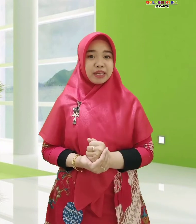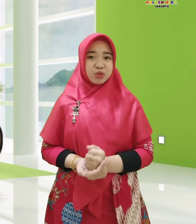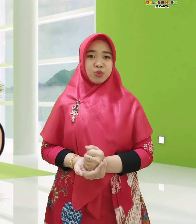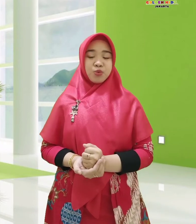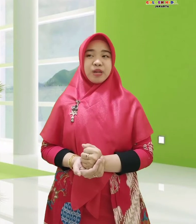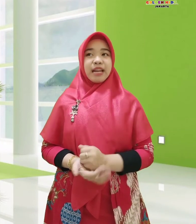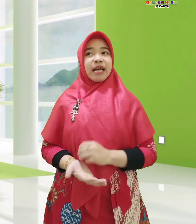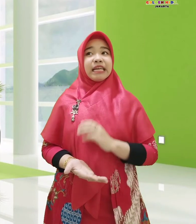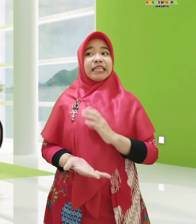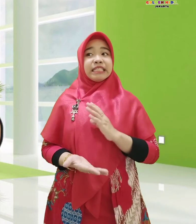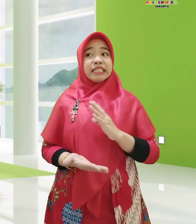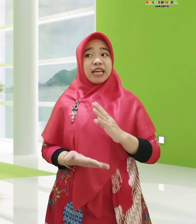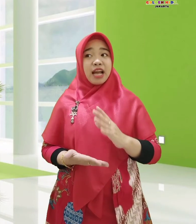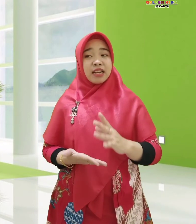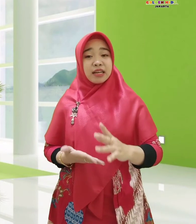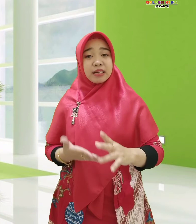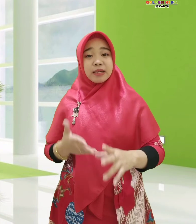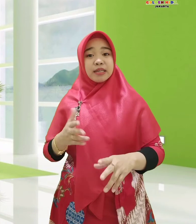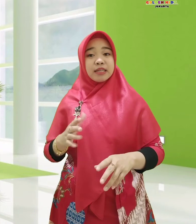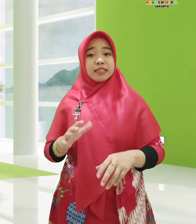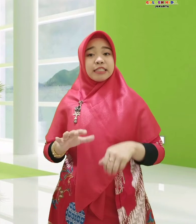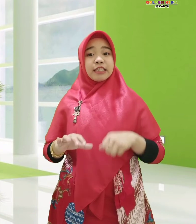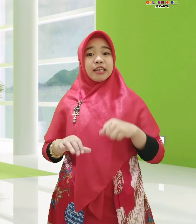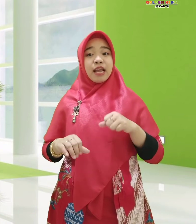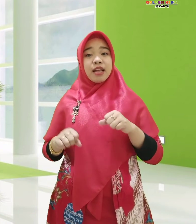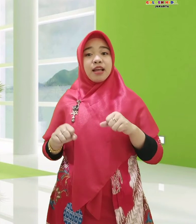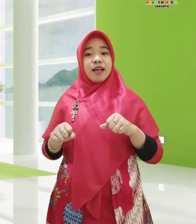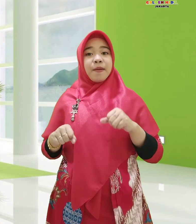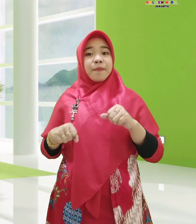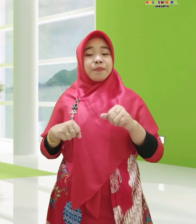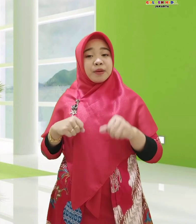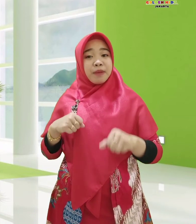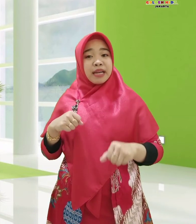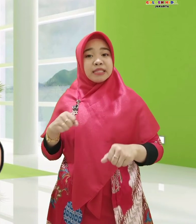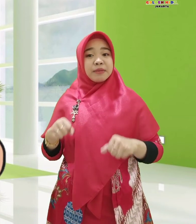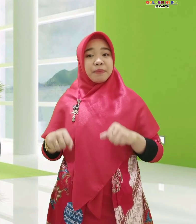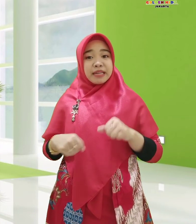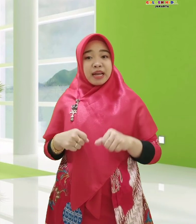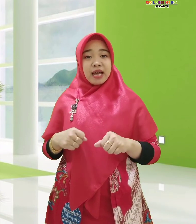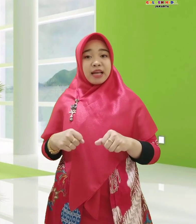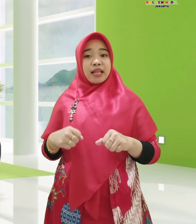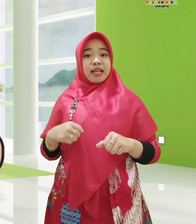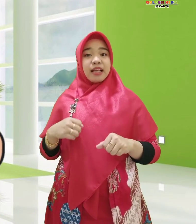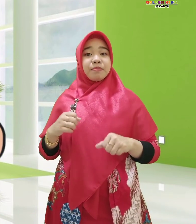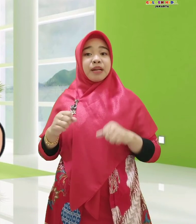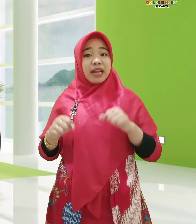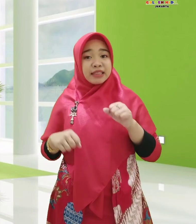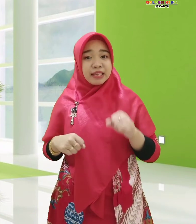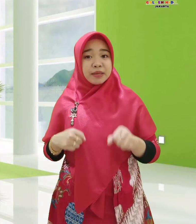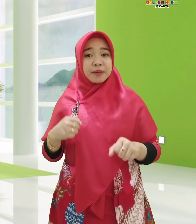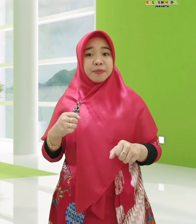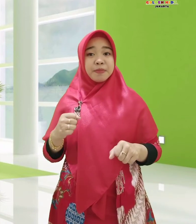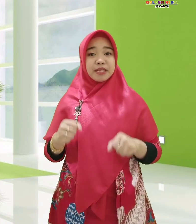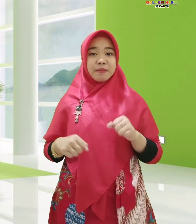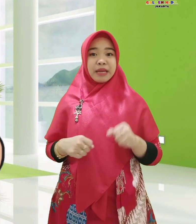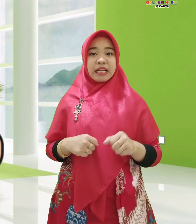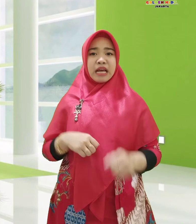itu. Nah, jika anak setelah bermain sepeda, berlatih bersepeda,